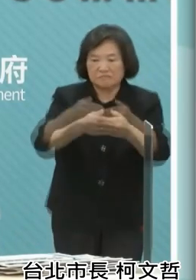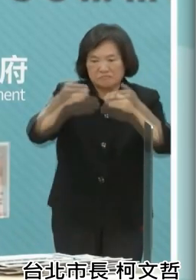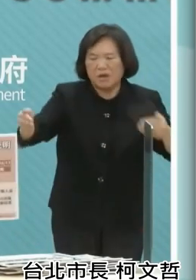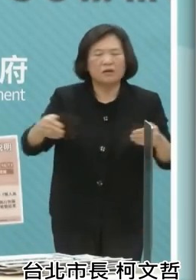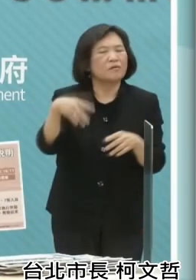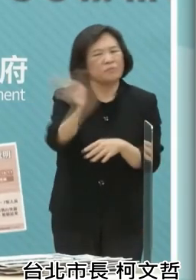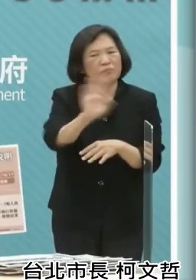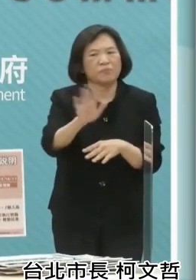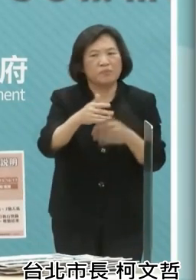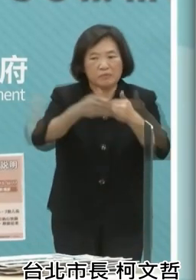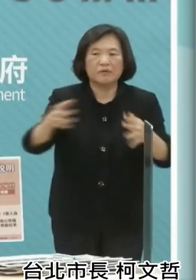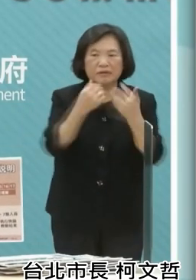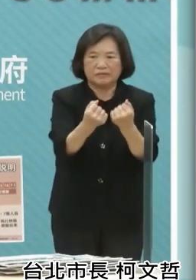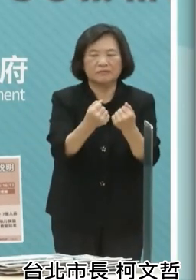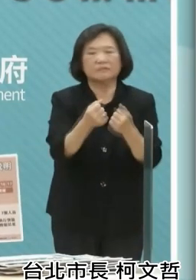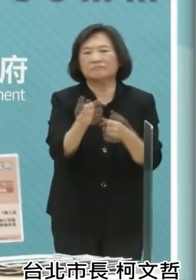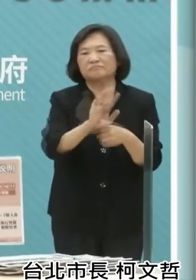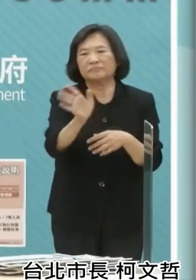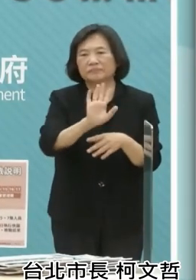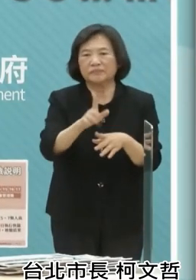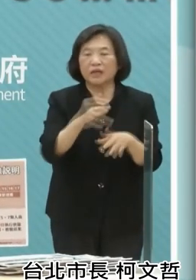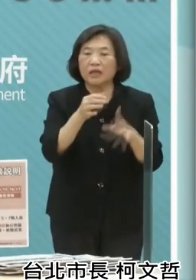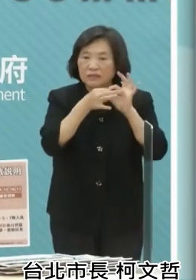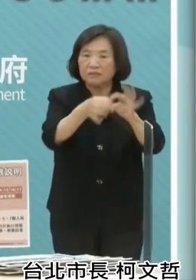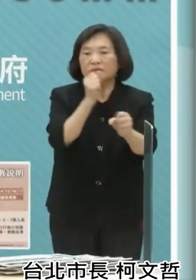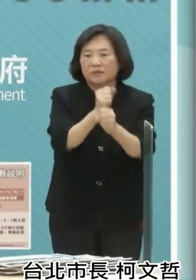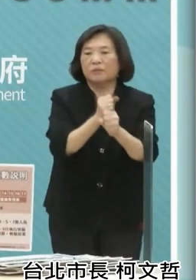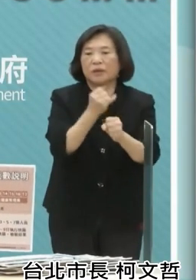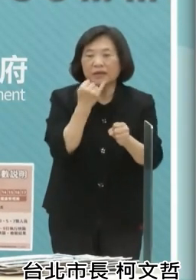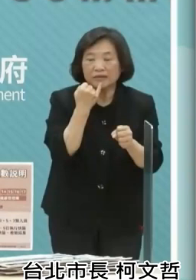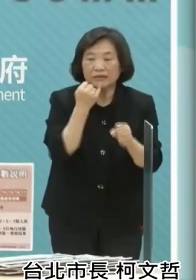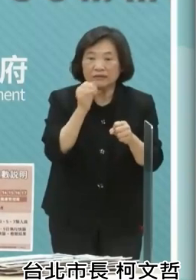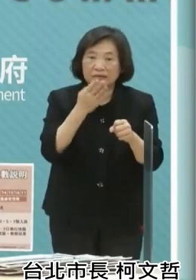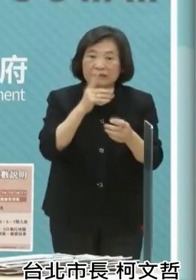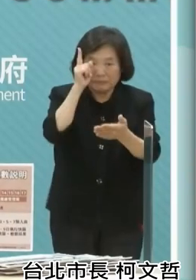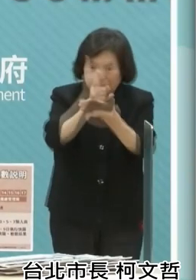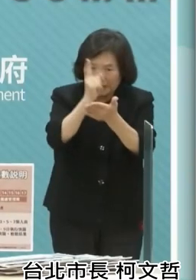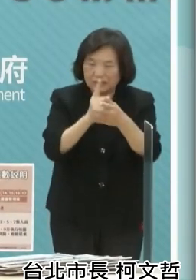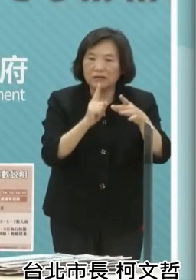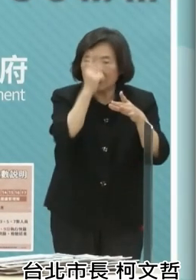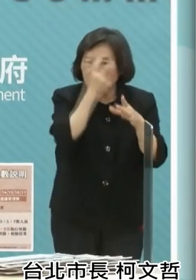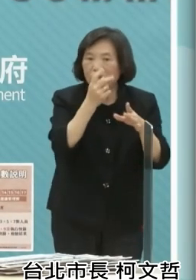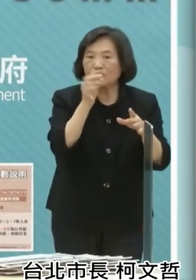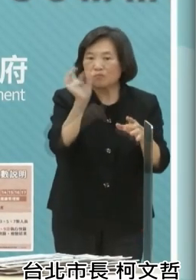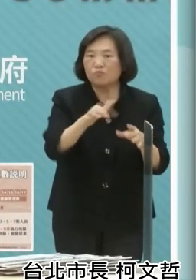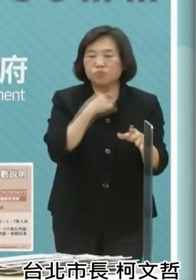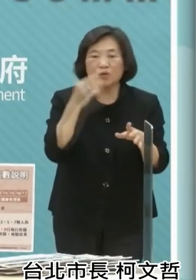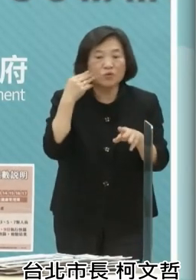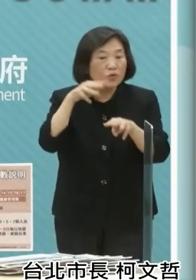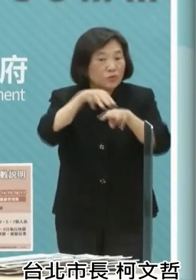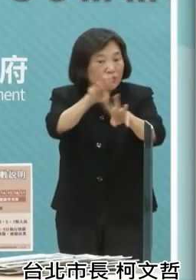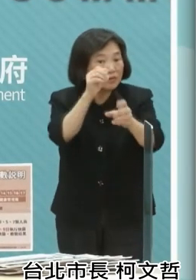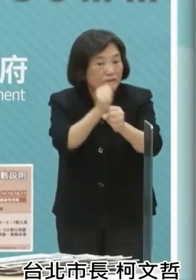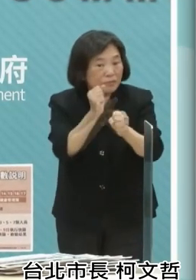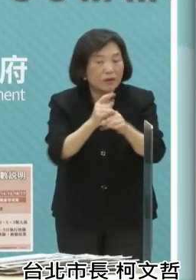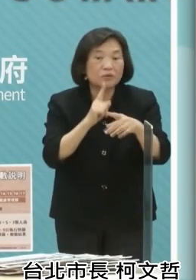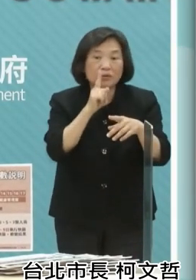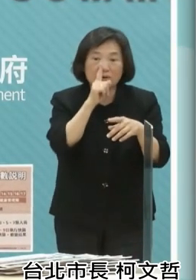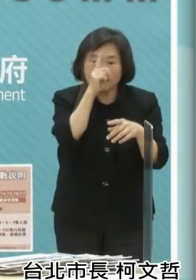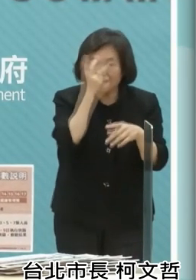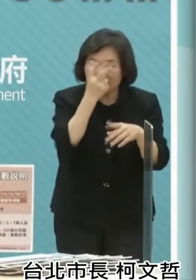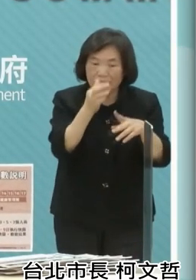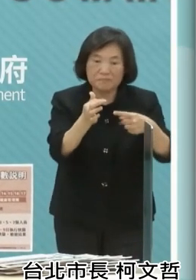离，可以继续上班，你知道哈。但是哦，就是要每天快筛，啊，出门前要先快筛，确定你是 OK